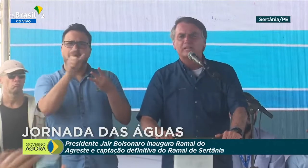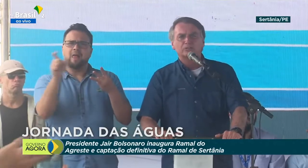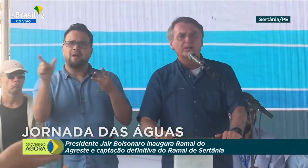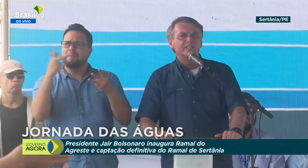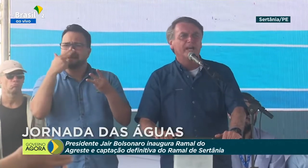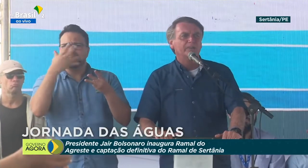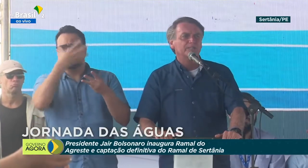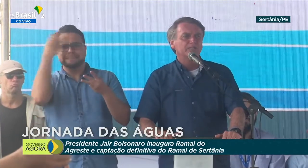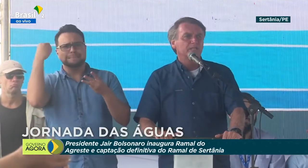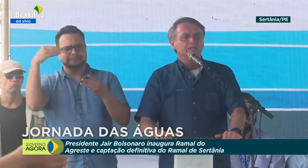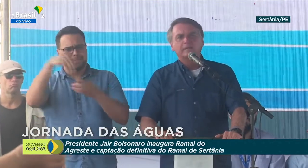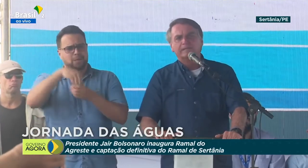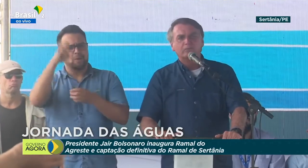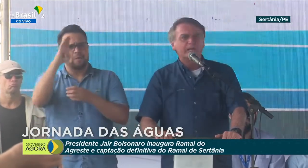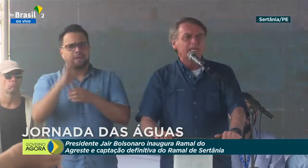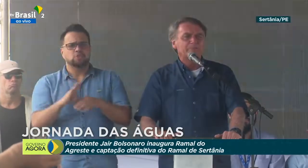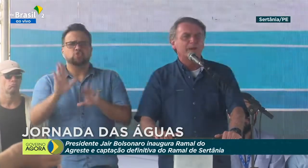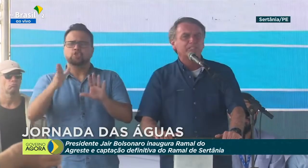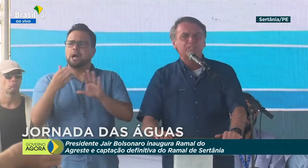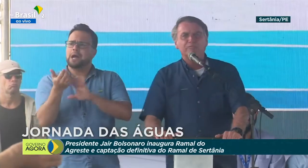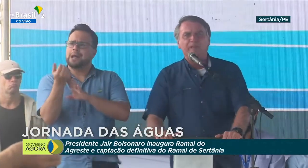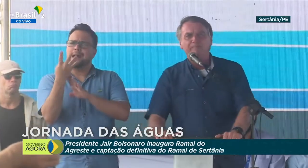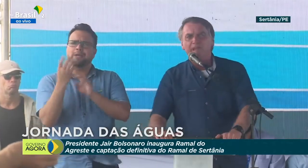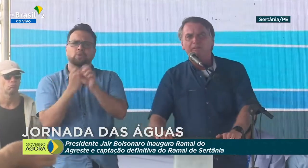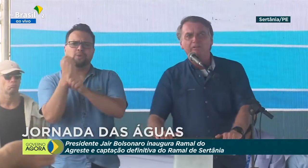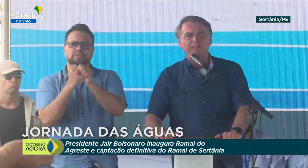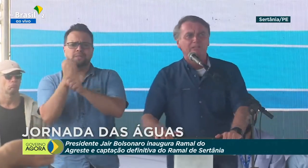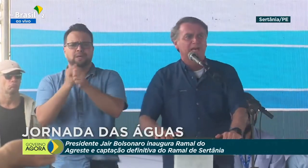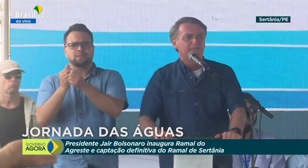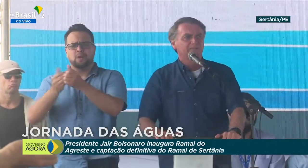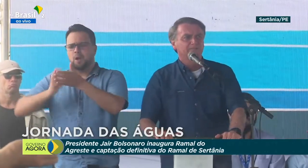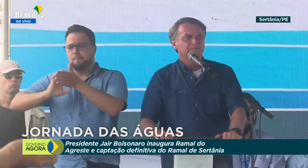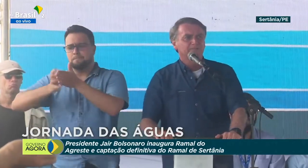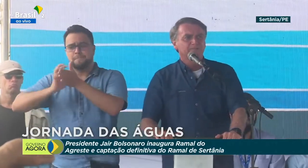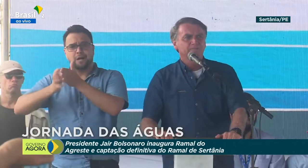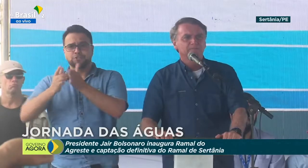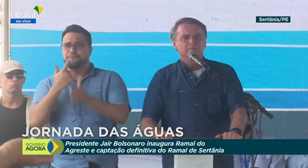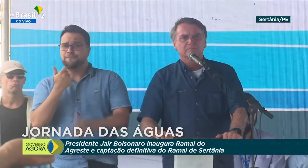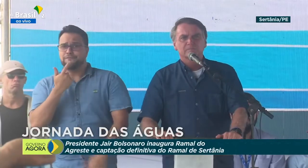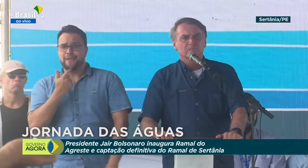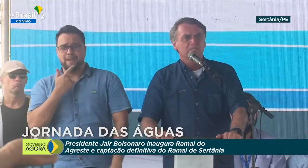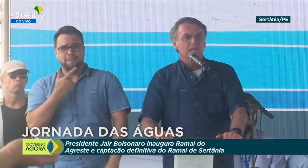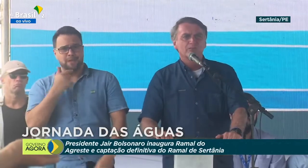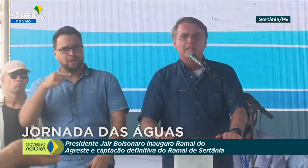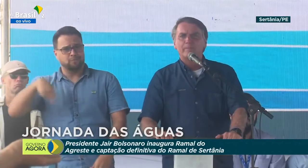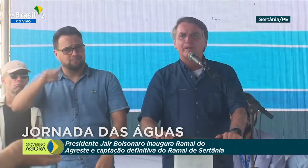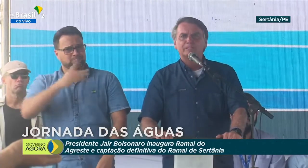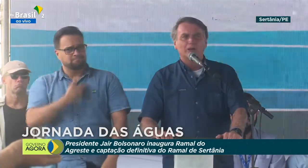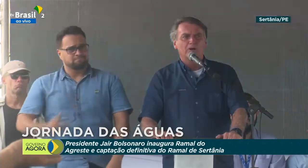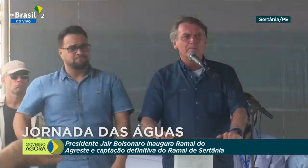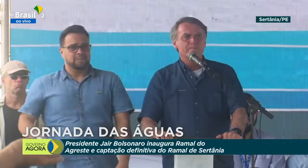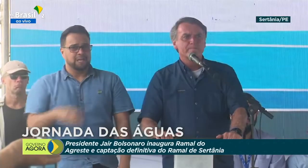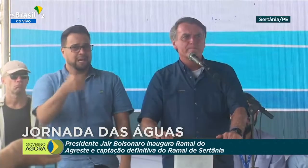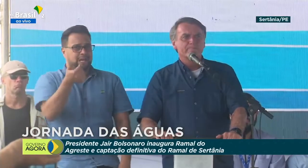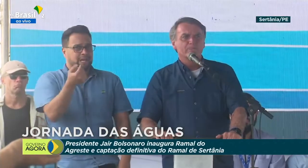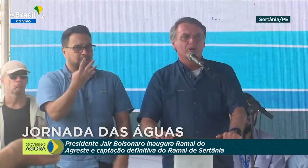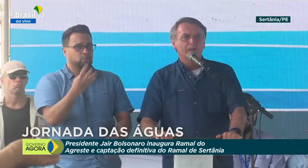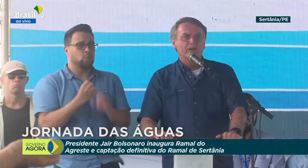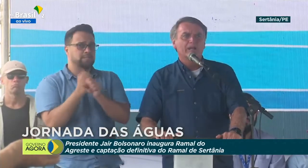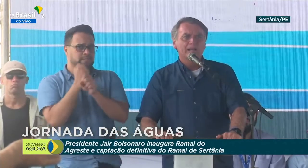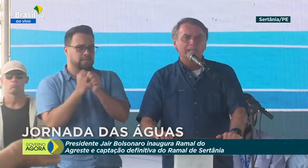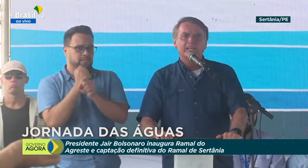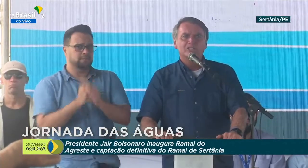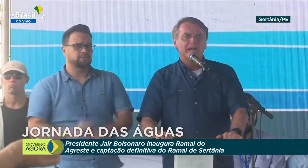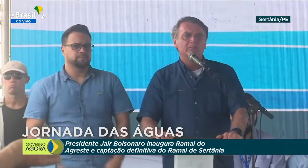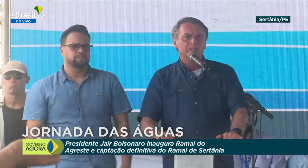Passamos 14 anos com aquele partido vermelho ao nosso lado. Deus lá passou, ou